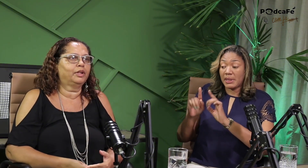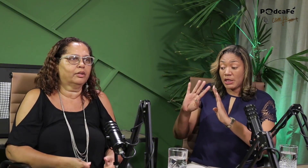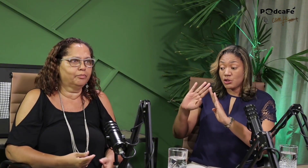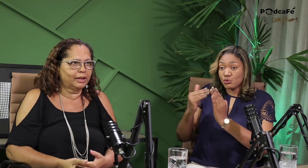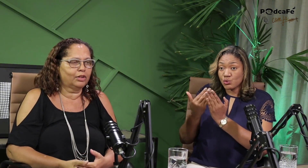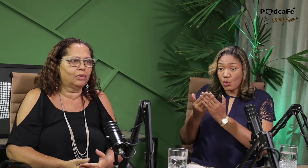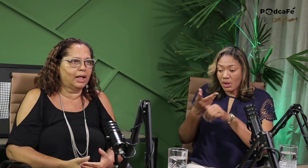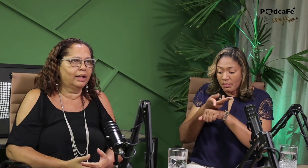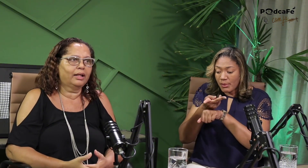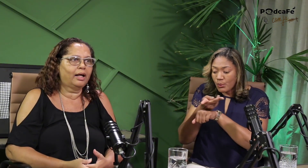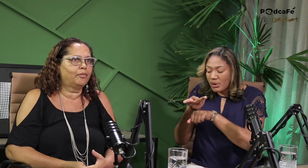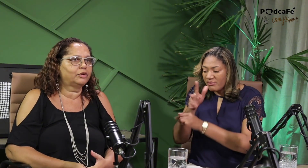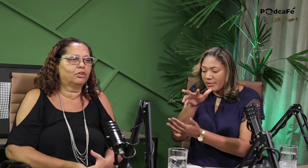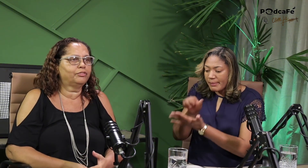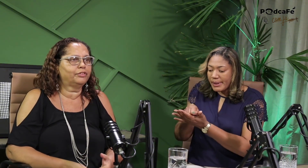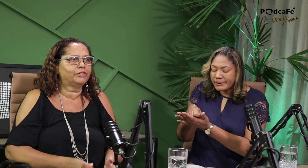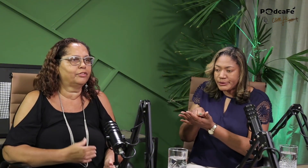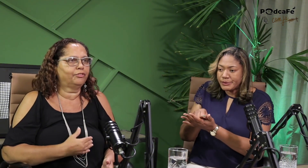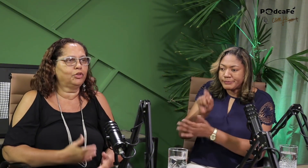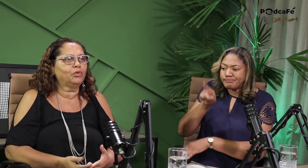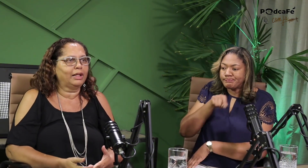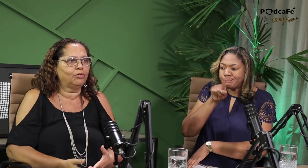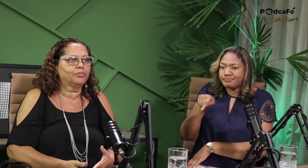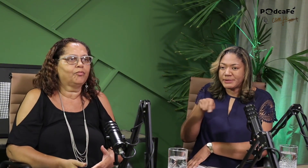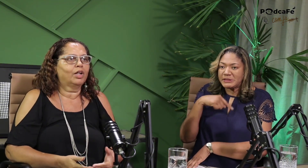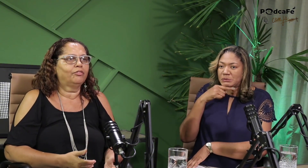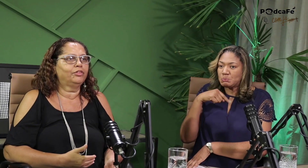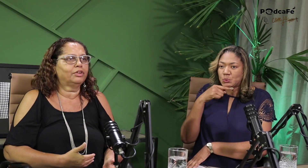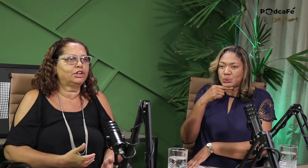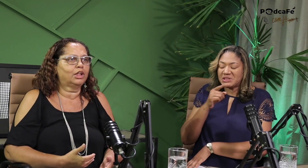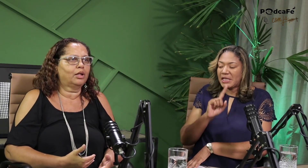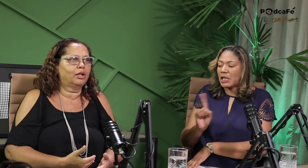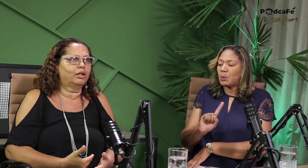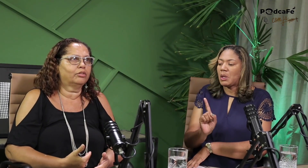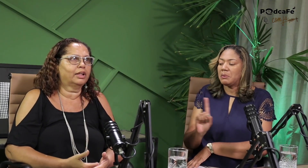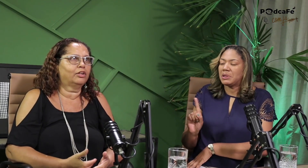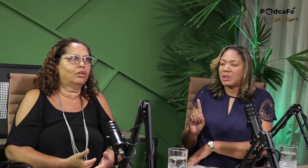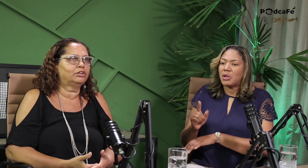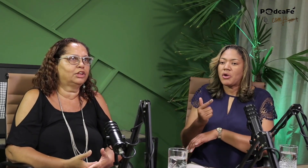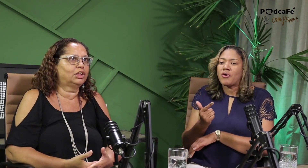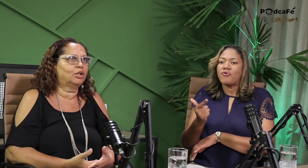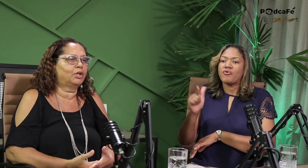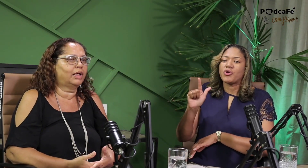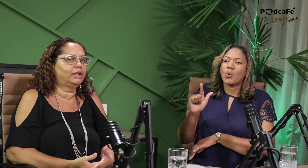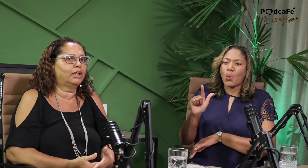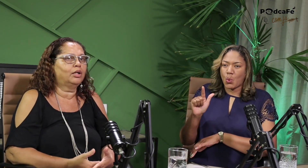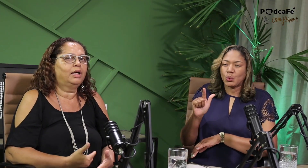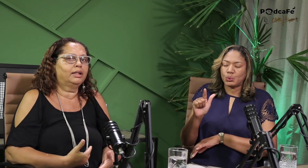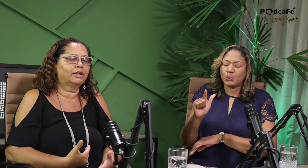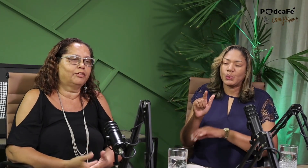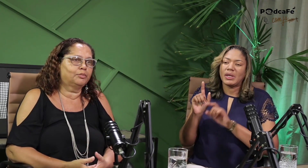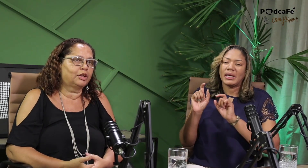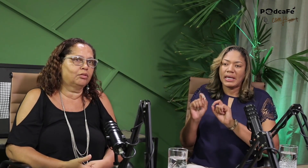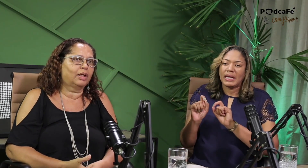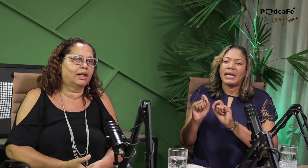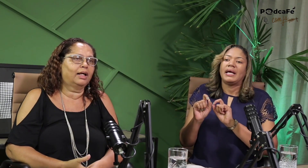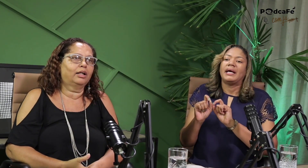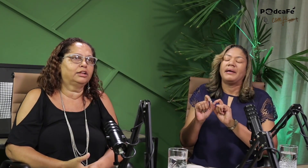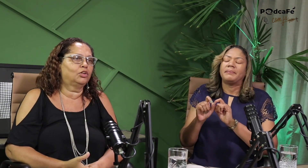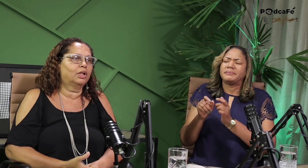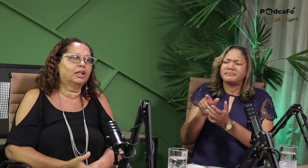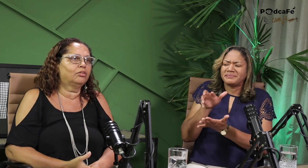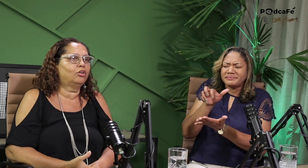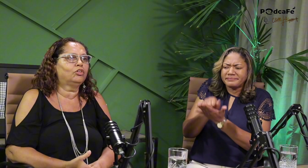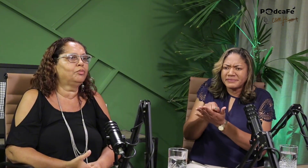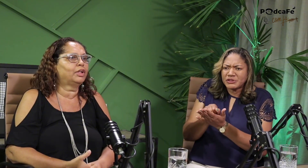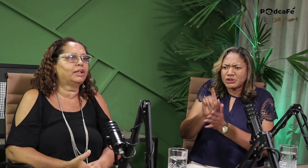para poder matricular, só vi um não. Fui no Teixeira, naquele colégio Teixeira da Moraria, tentar fazer matricular lá, a